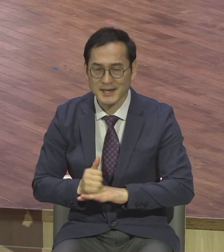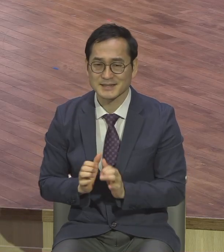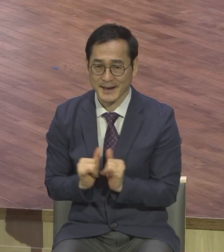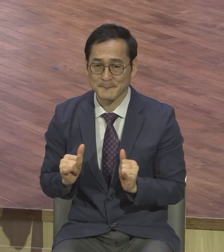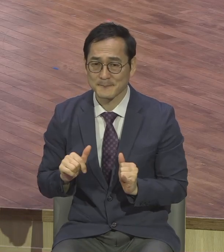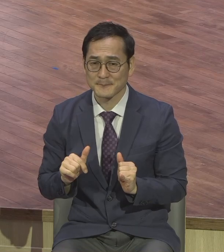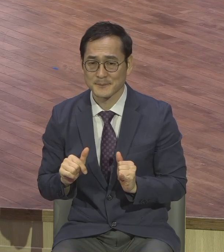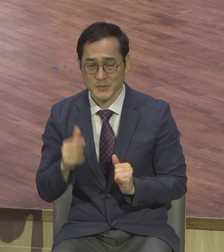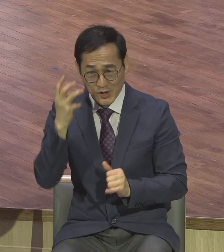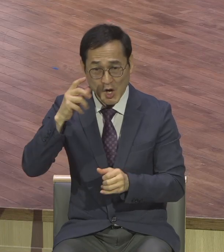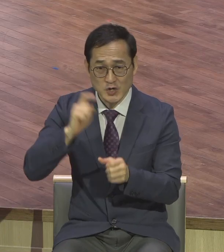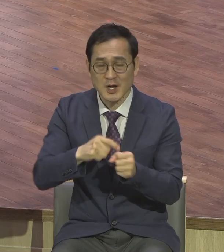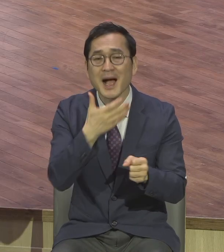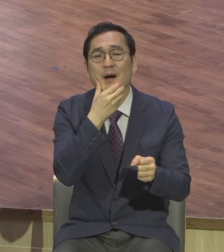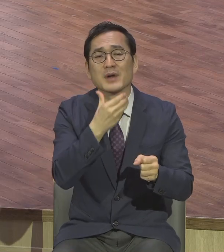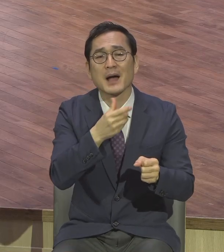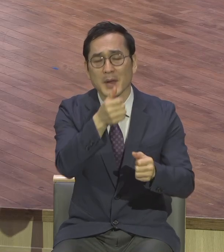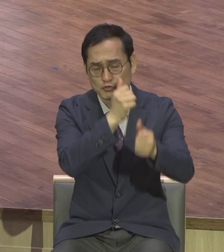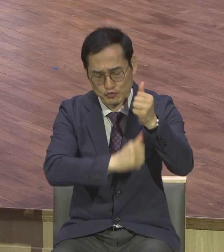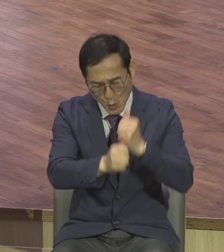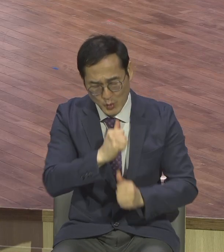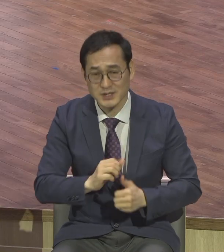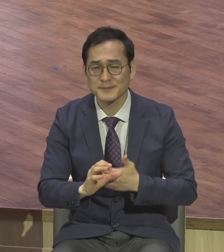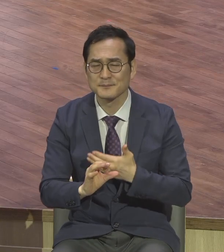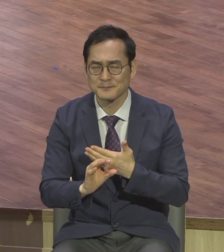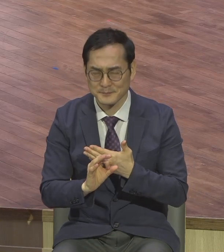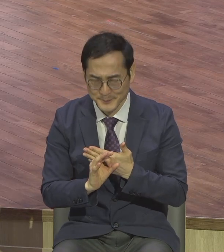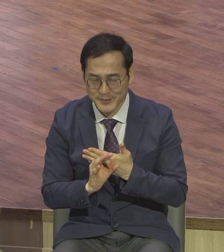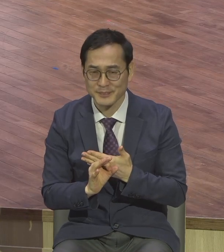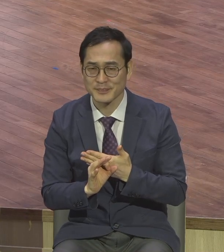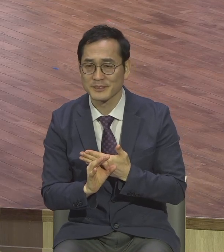아브라함의 후손이고 이라고 하면 당연히